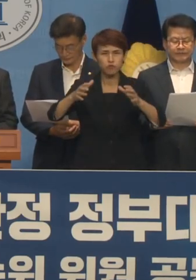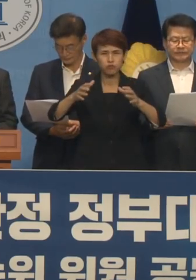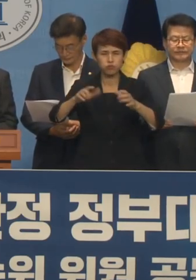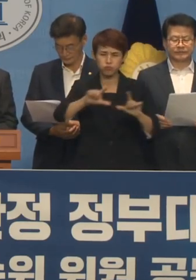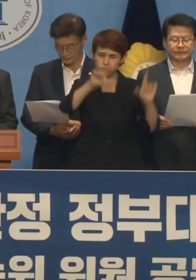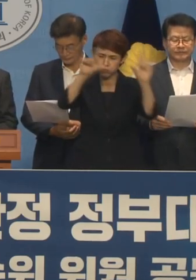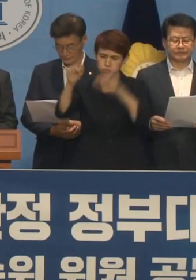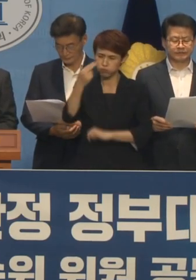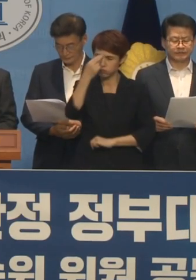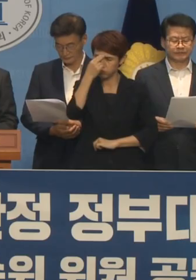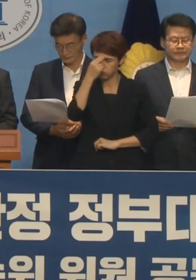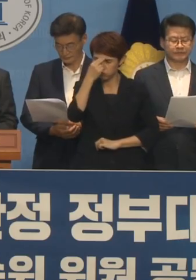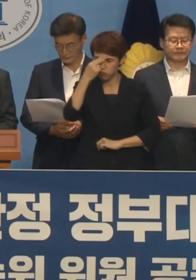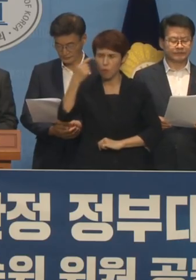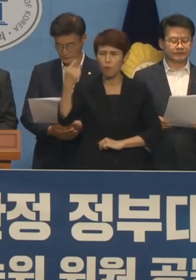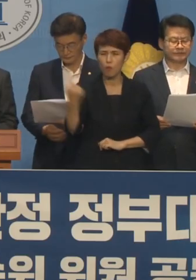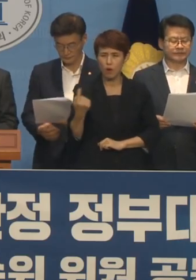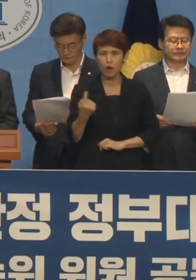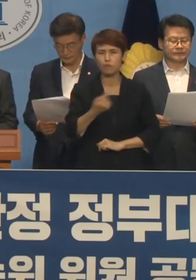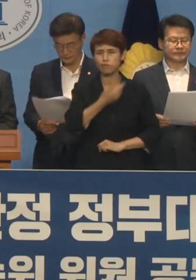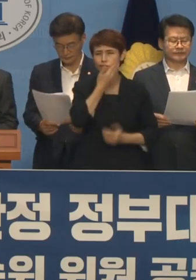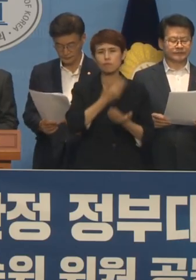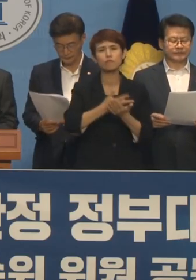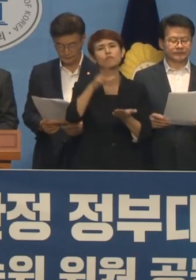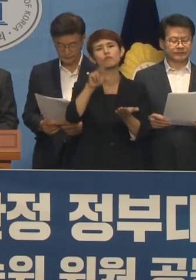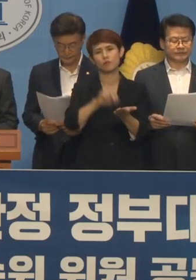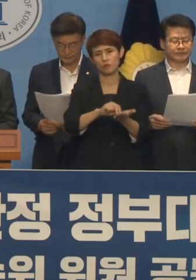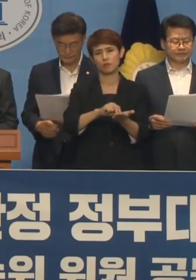수밖에 없는 중차대한 문제다.